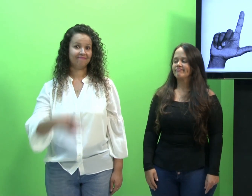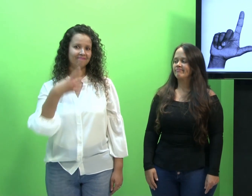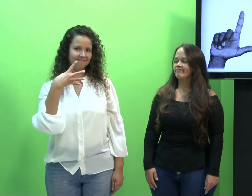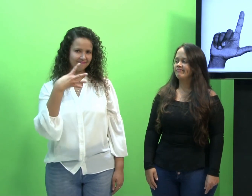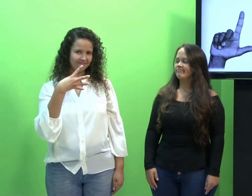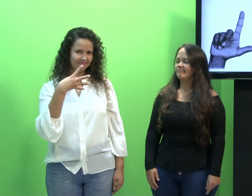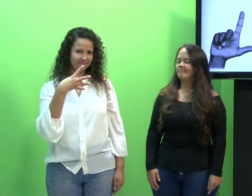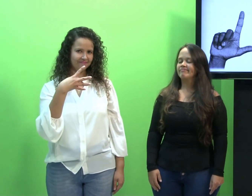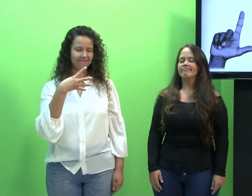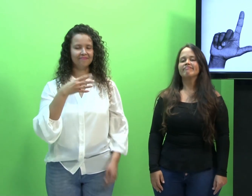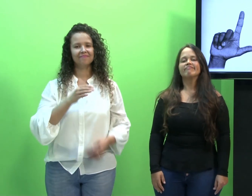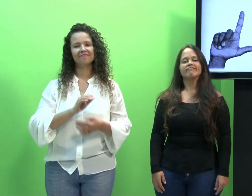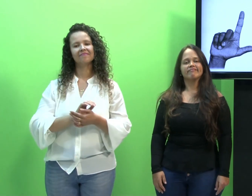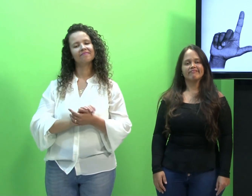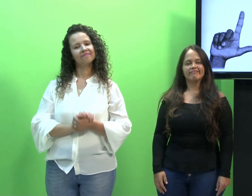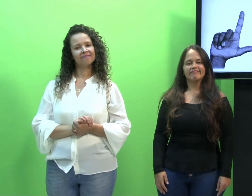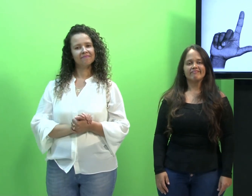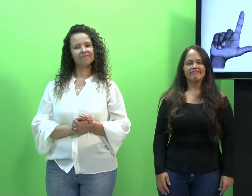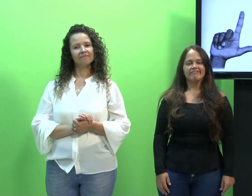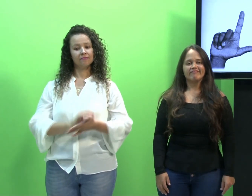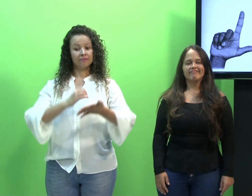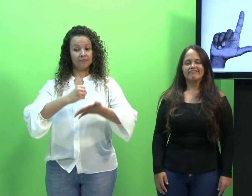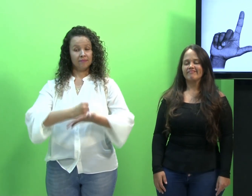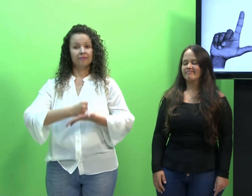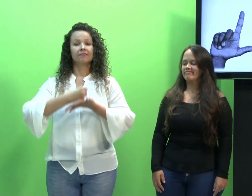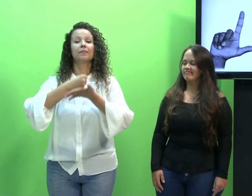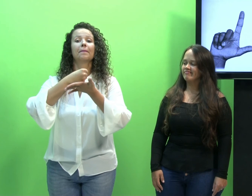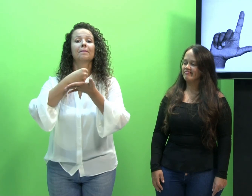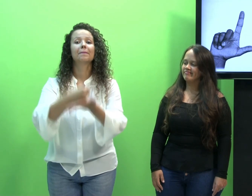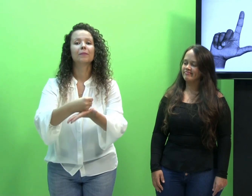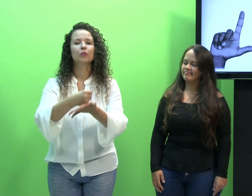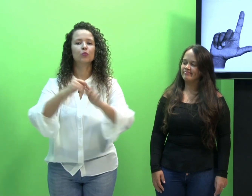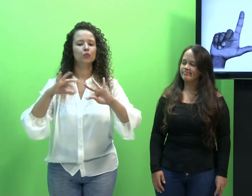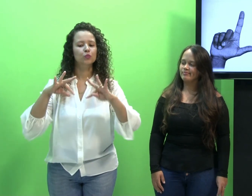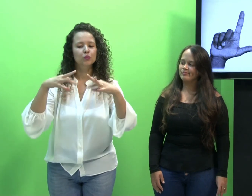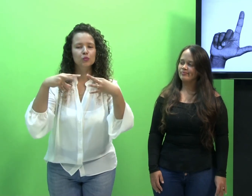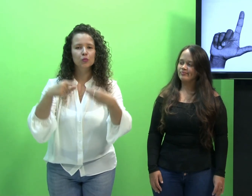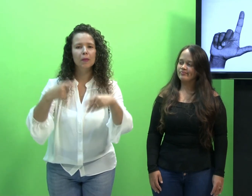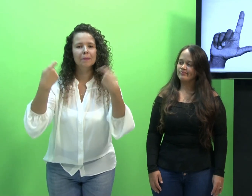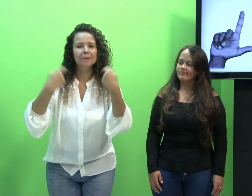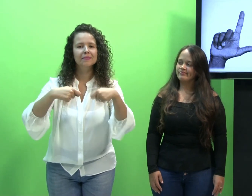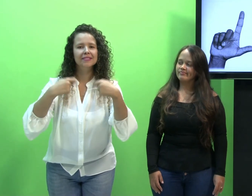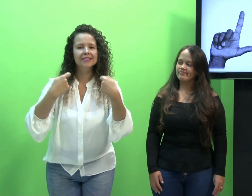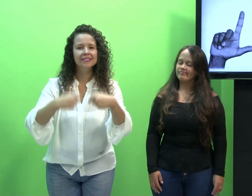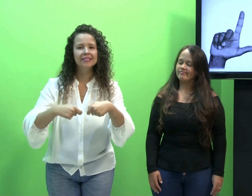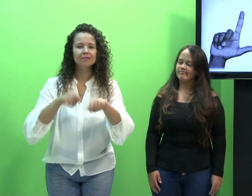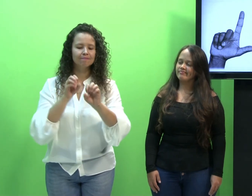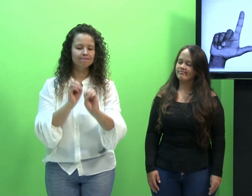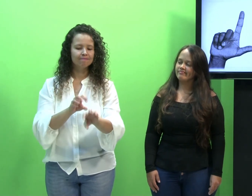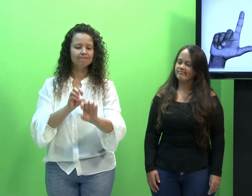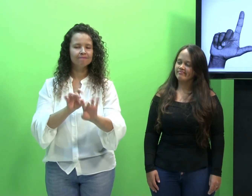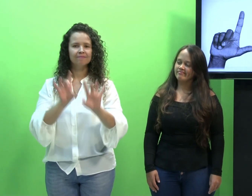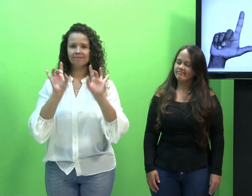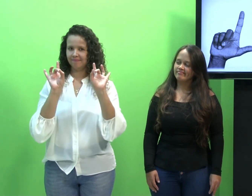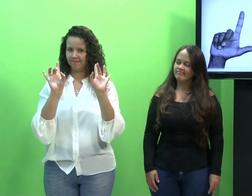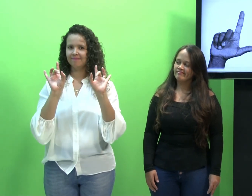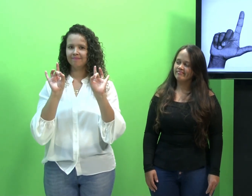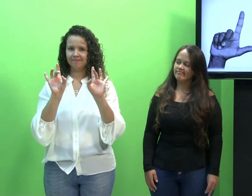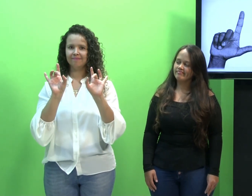4. Garantir o atendimento às necessidades educacionais especiais de